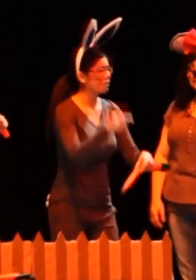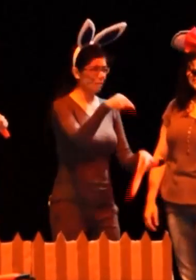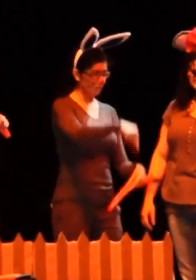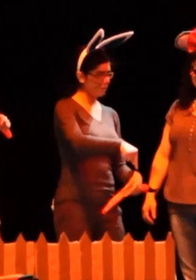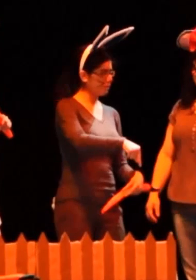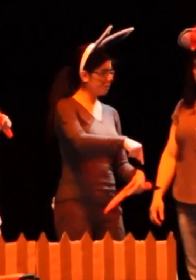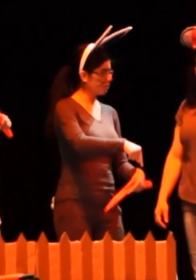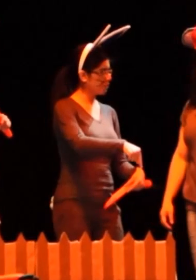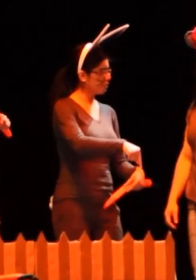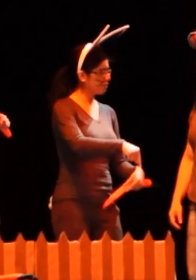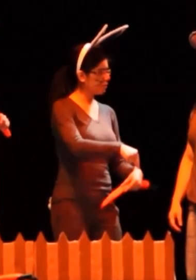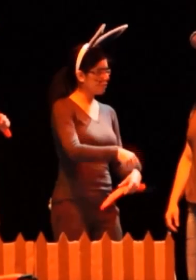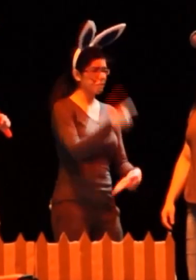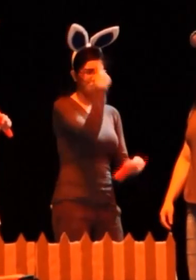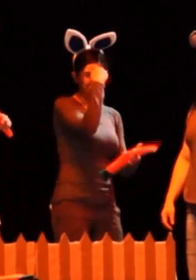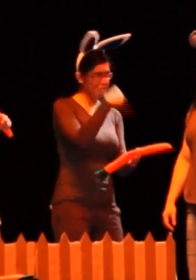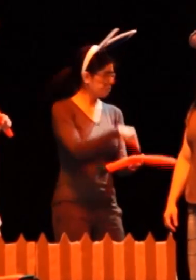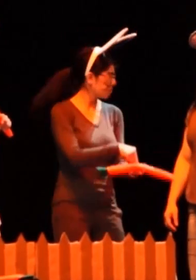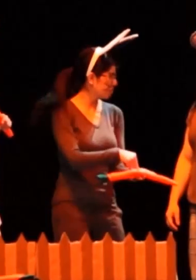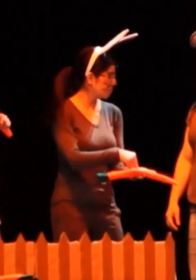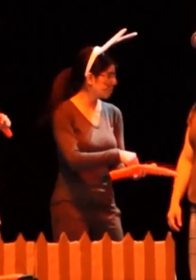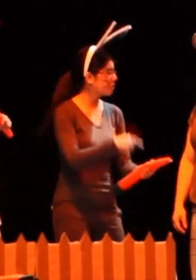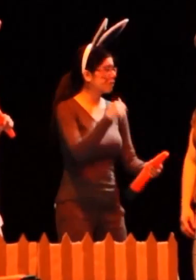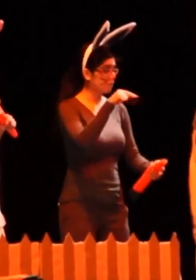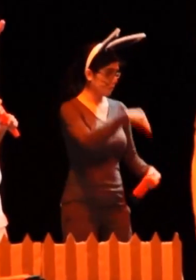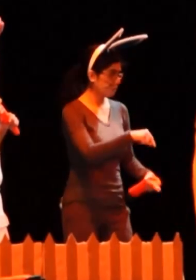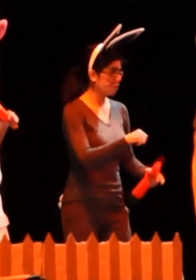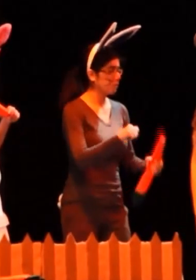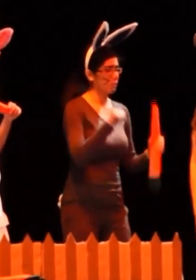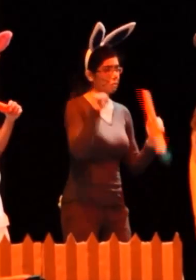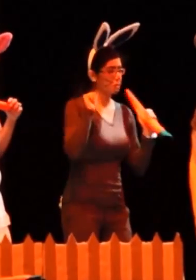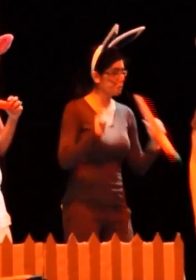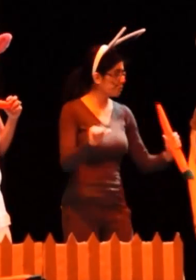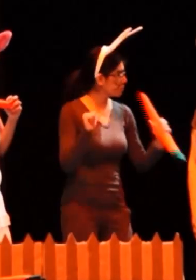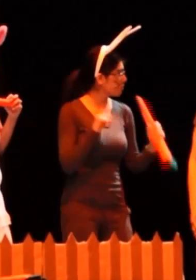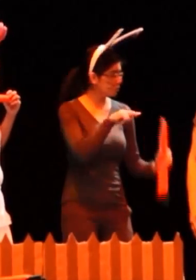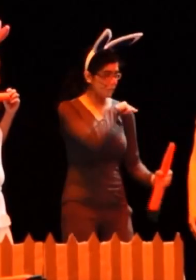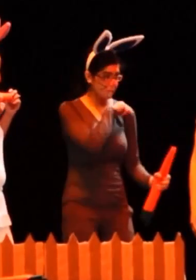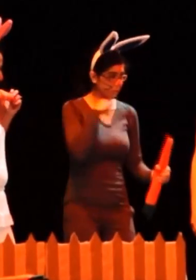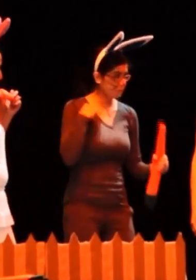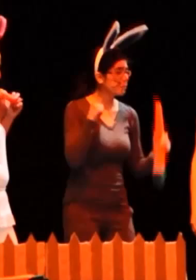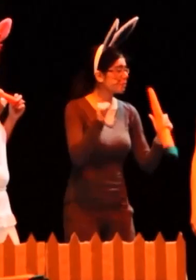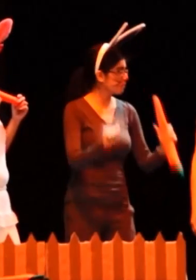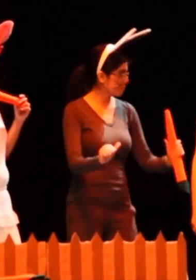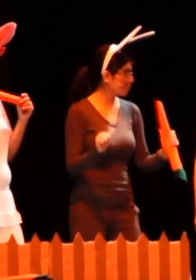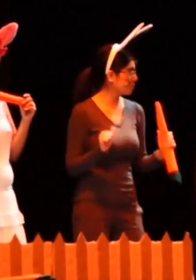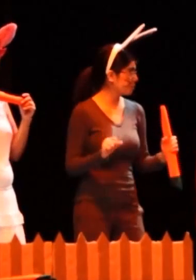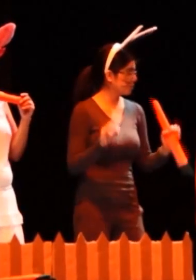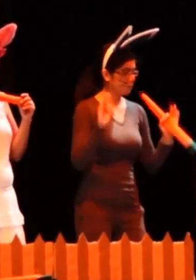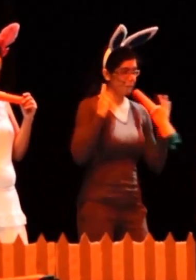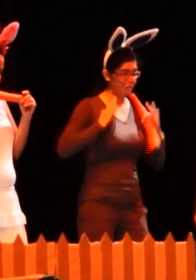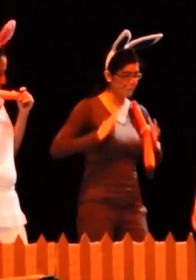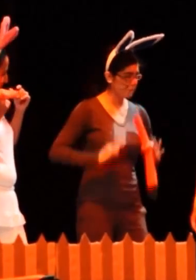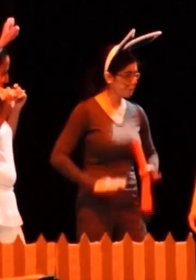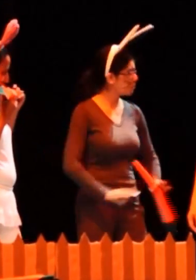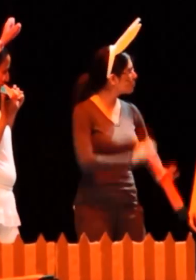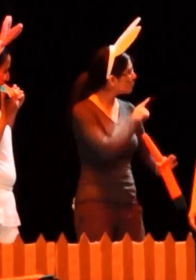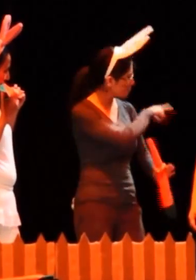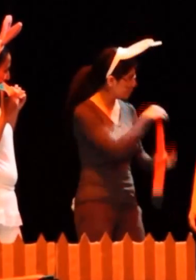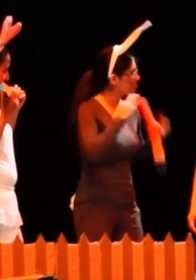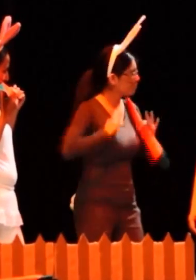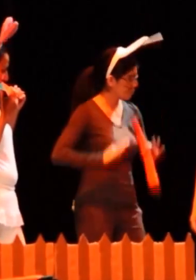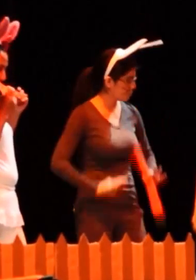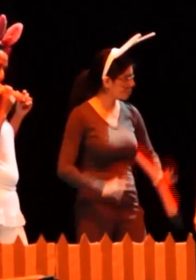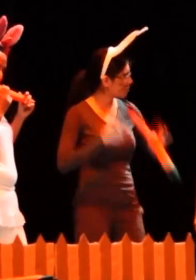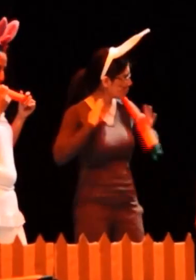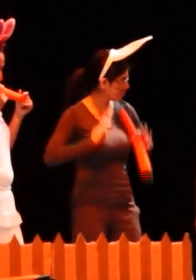¿Peligro? No creo. Aquí estamos muy seguros y tranquilos.